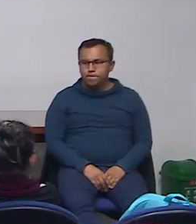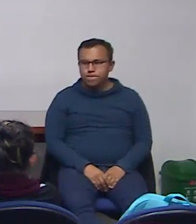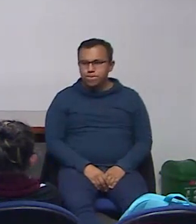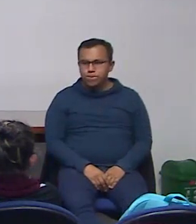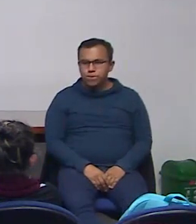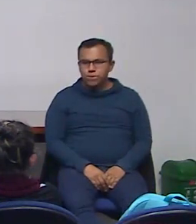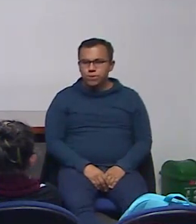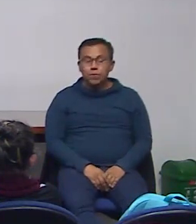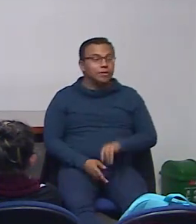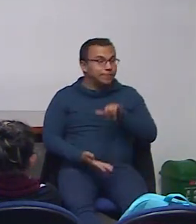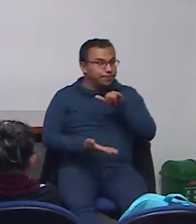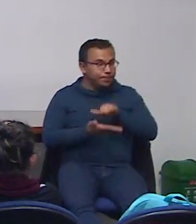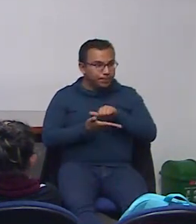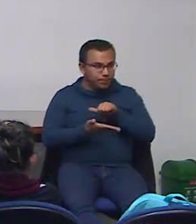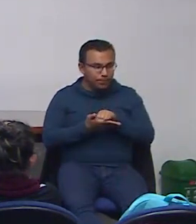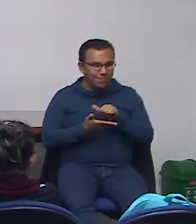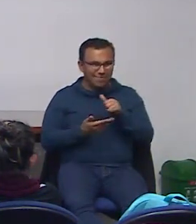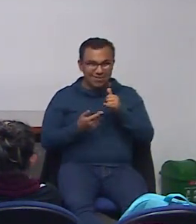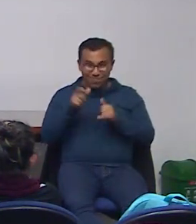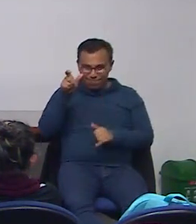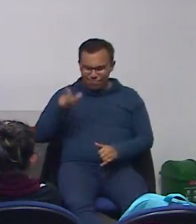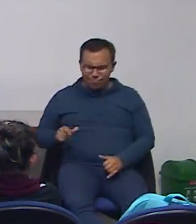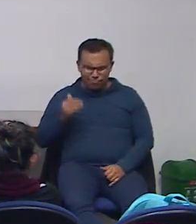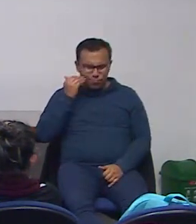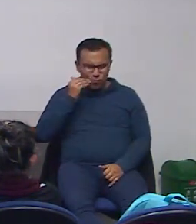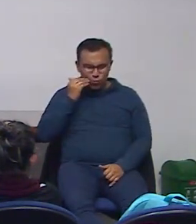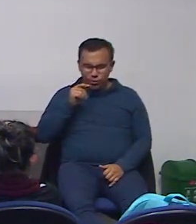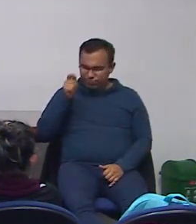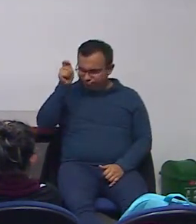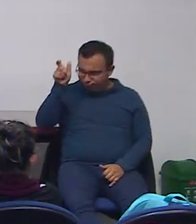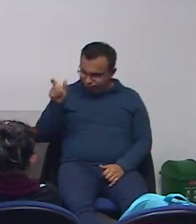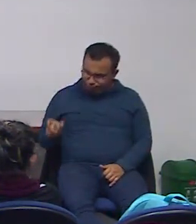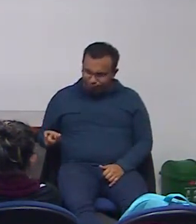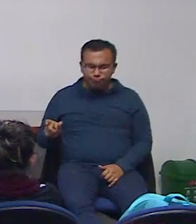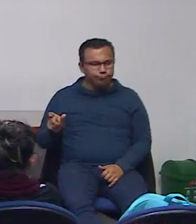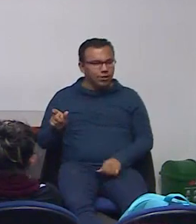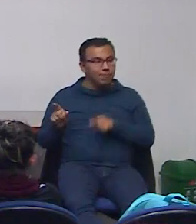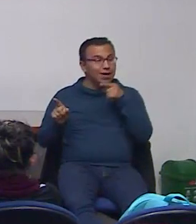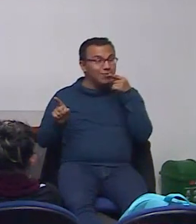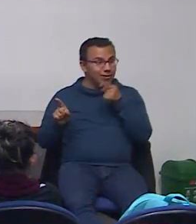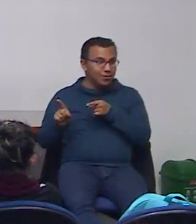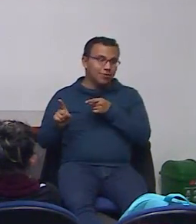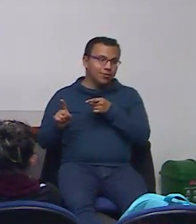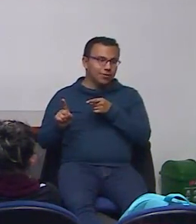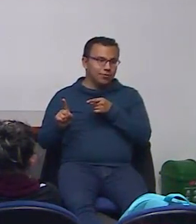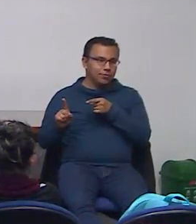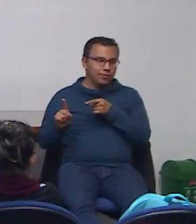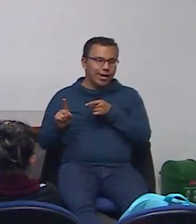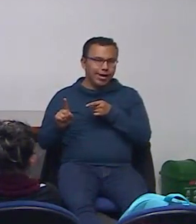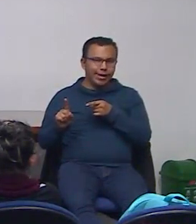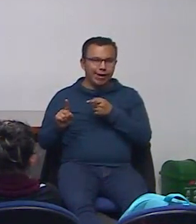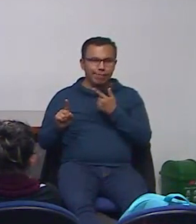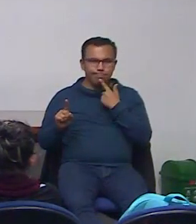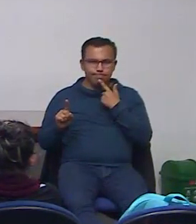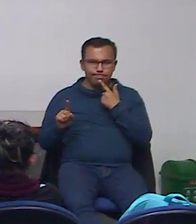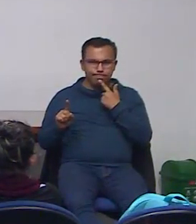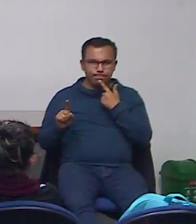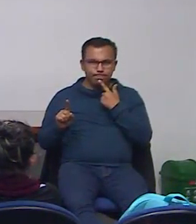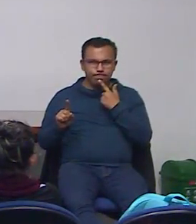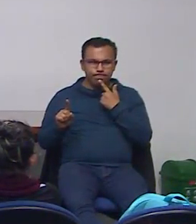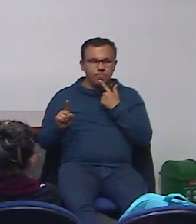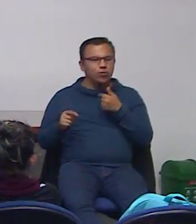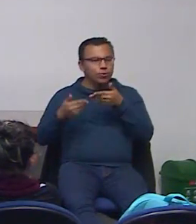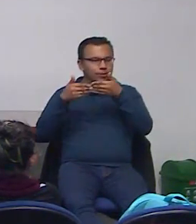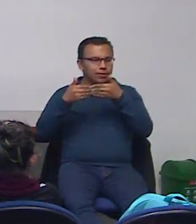sigue entonces evely glini es esta mujer Sí pero evely glini tiene digamos